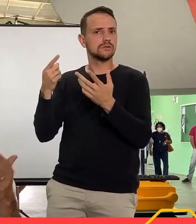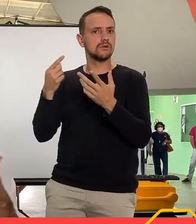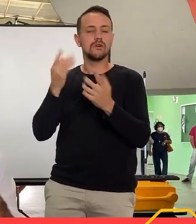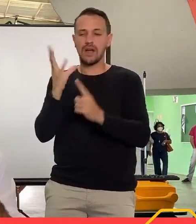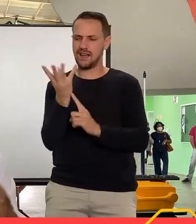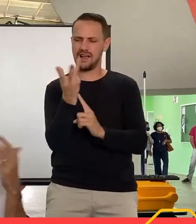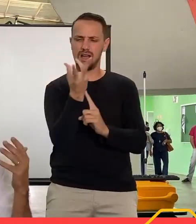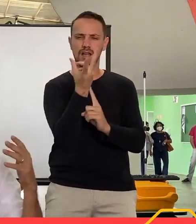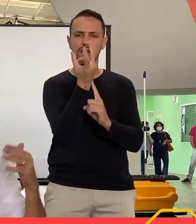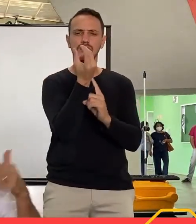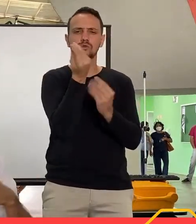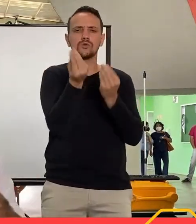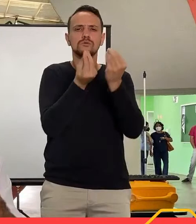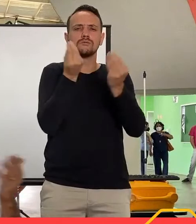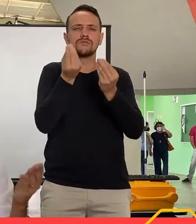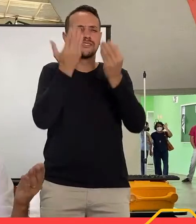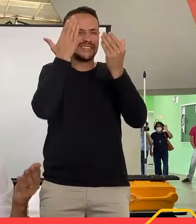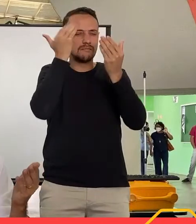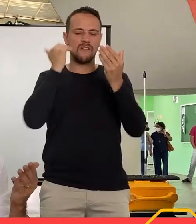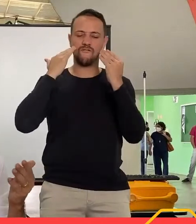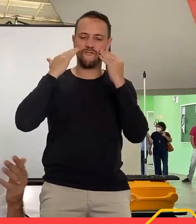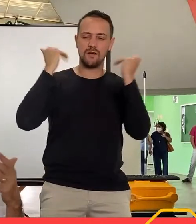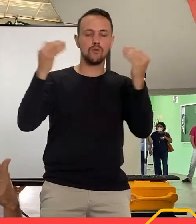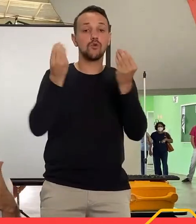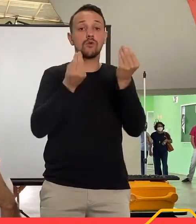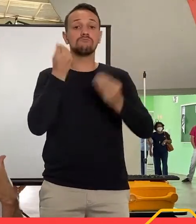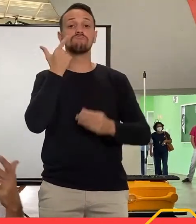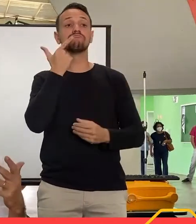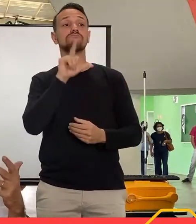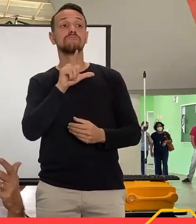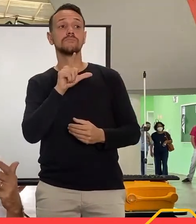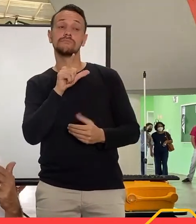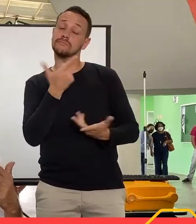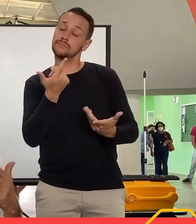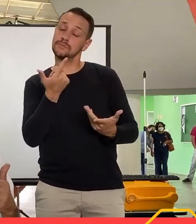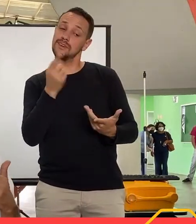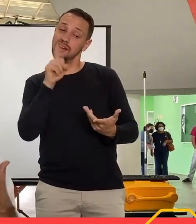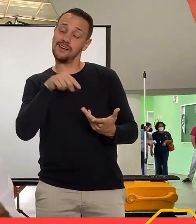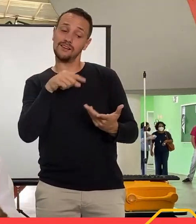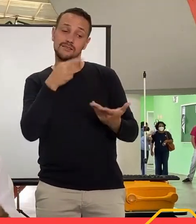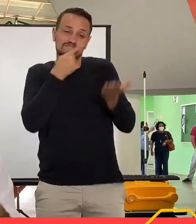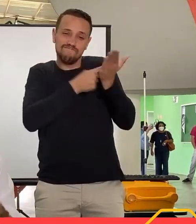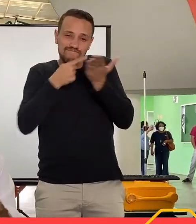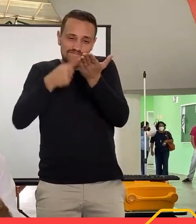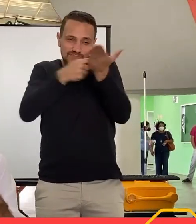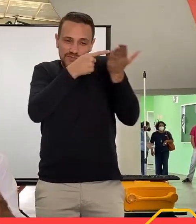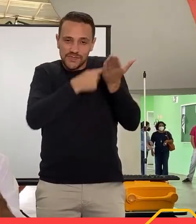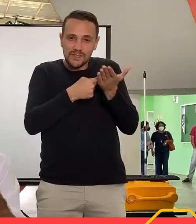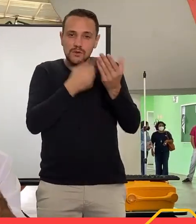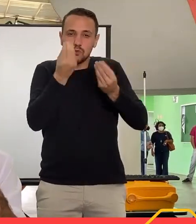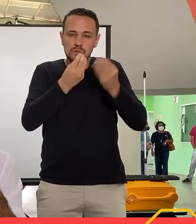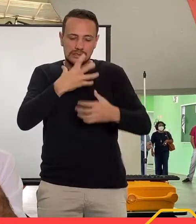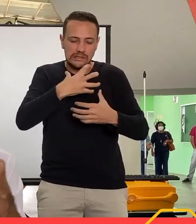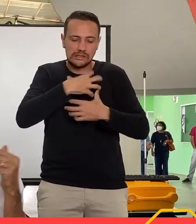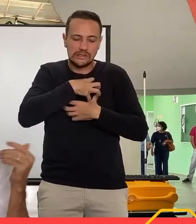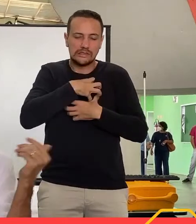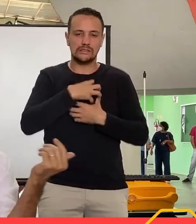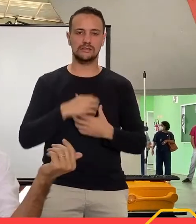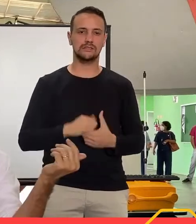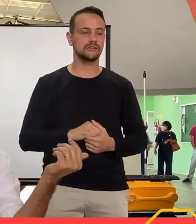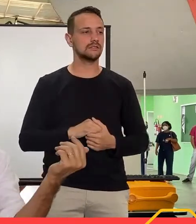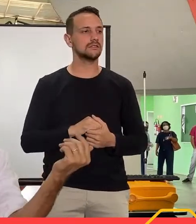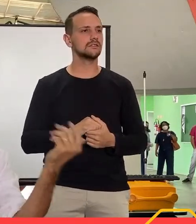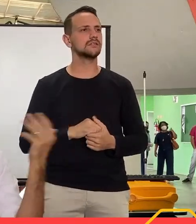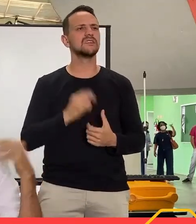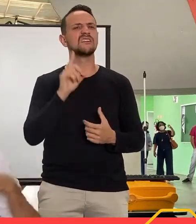arte. Então, isso foi uma coisa socialmente estabelecida. O que é a grande arte? O que é científico? Então,